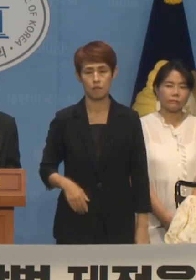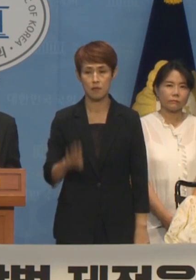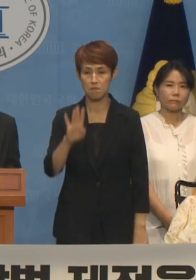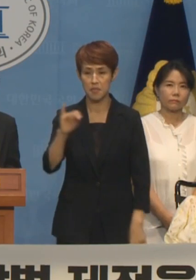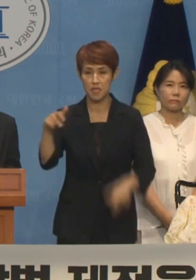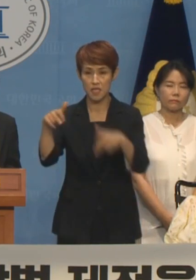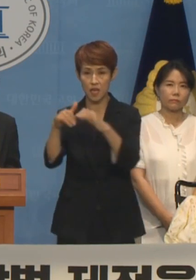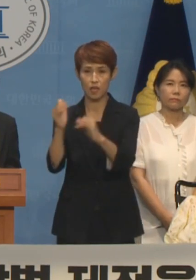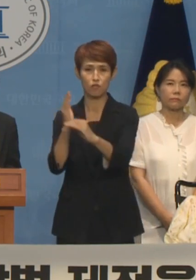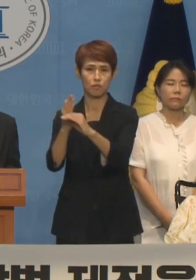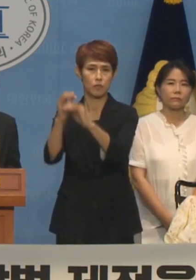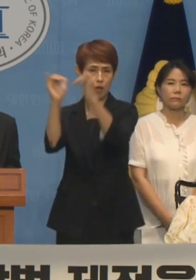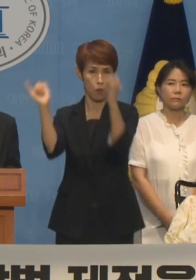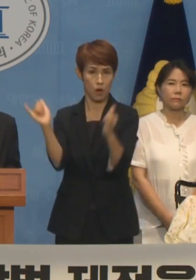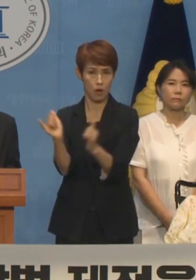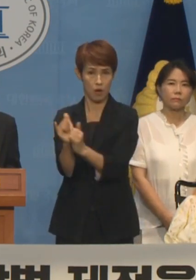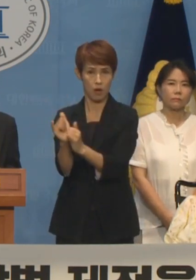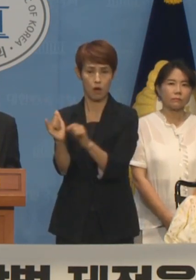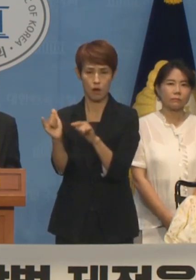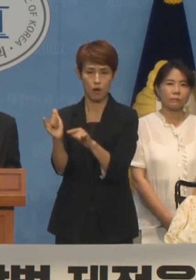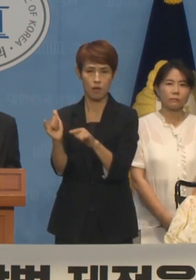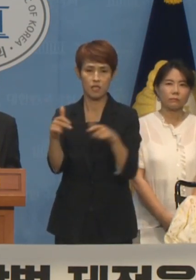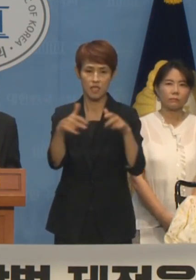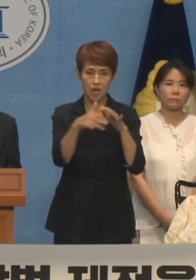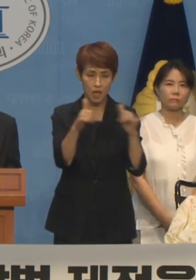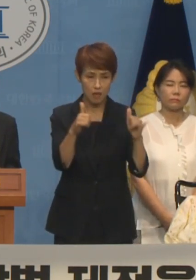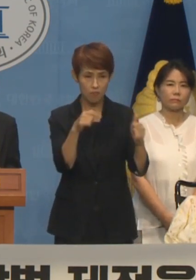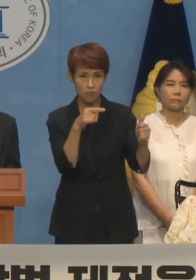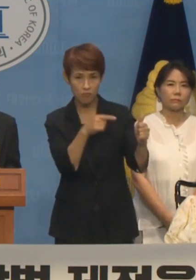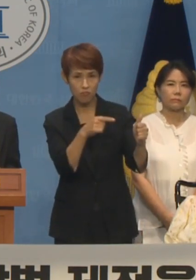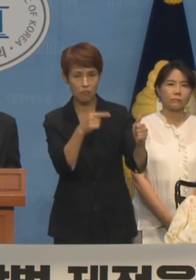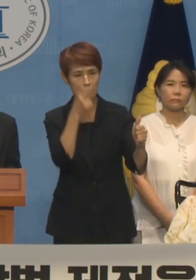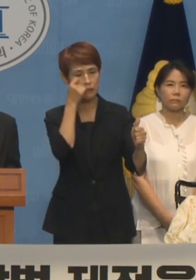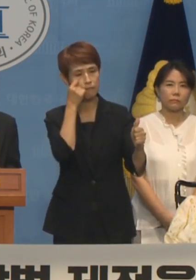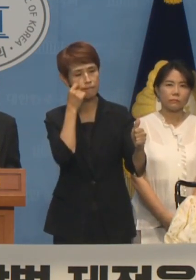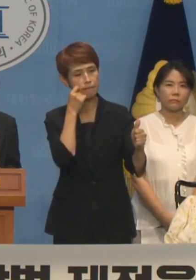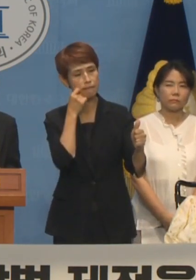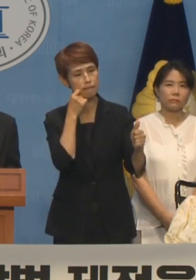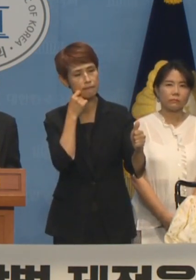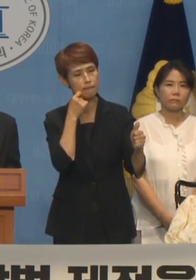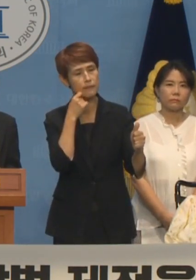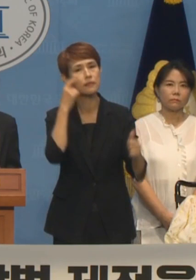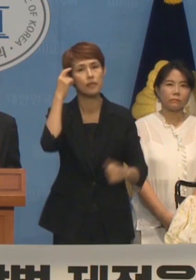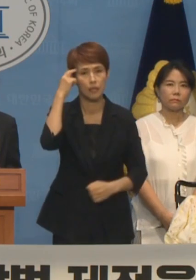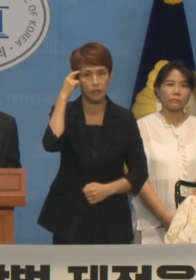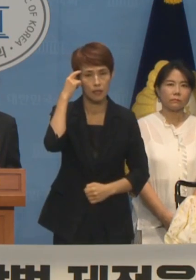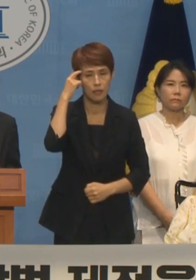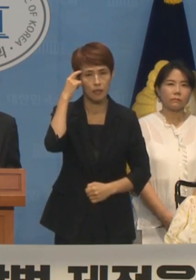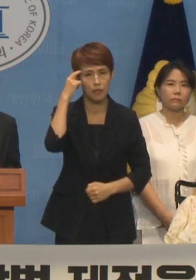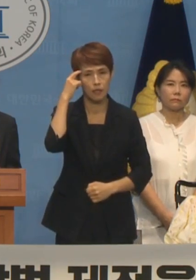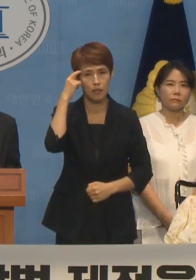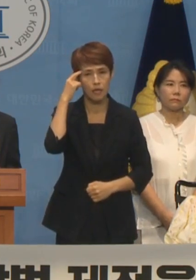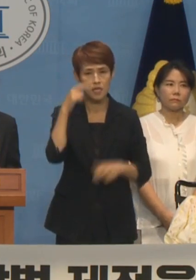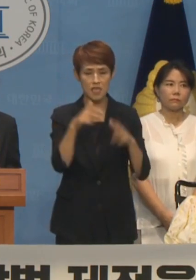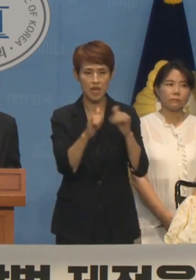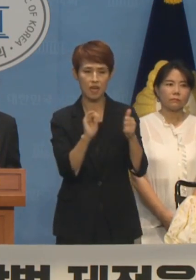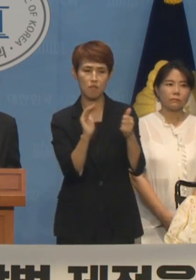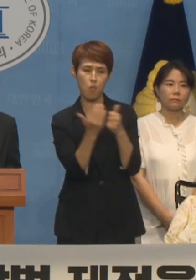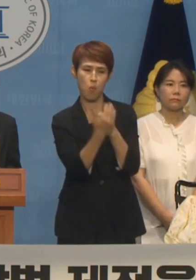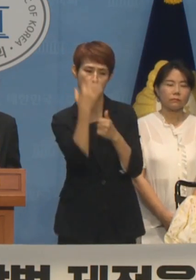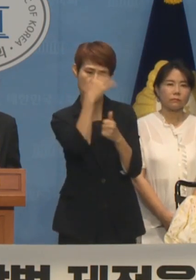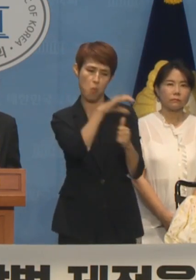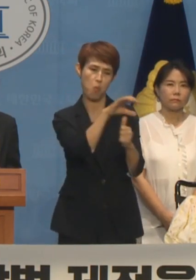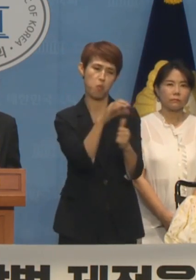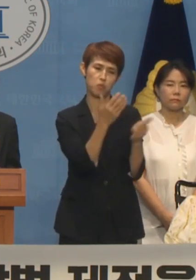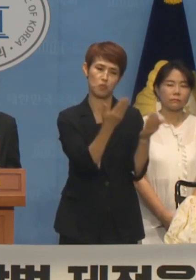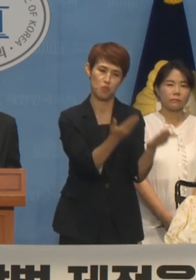비장애인 중심 사회가 갖는 장애인에 대한 동정적 시각과 장애인을 보호의